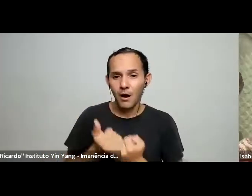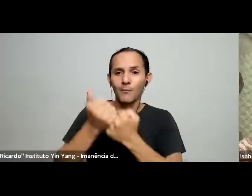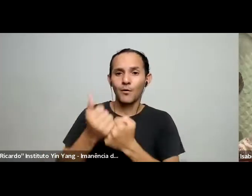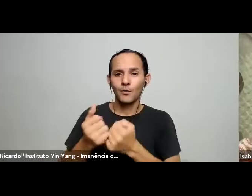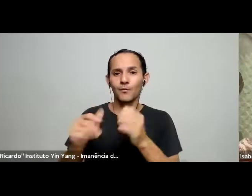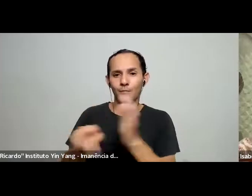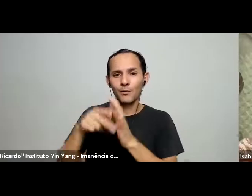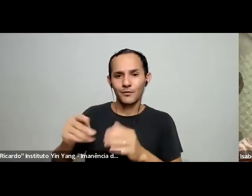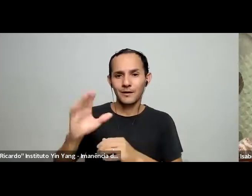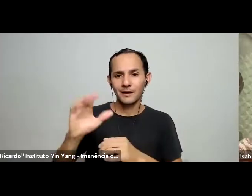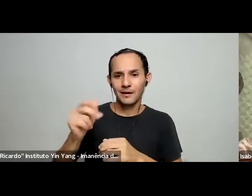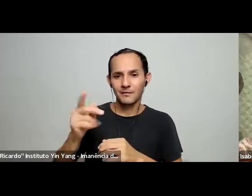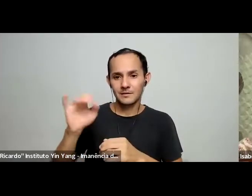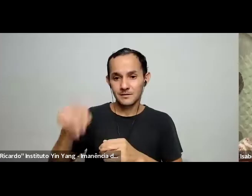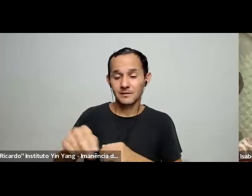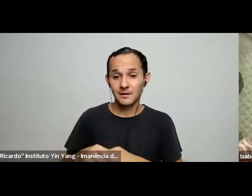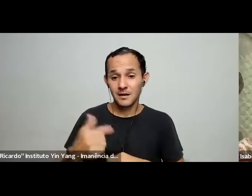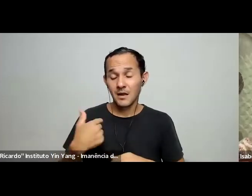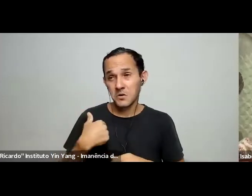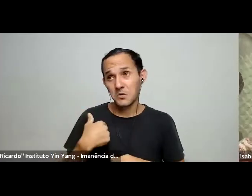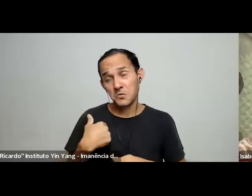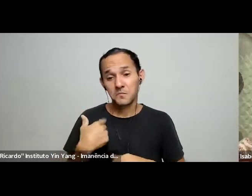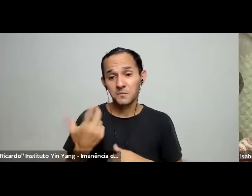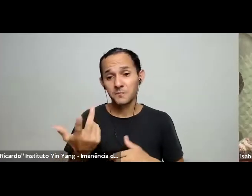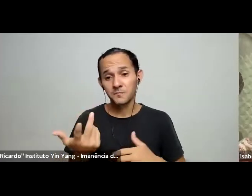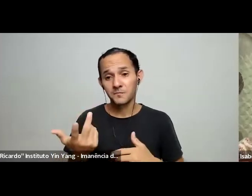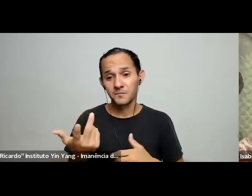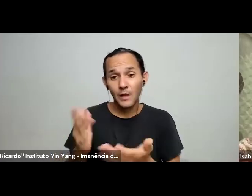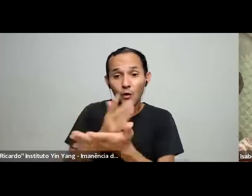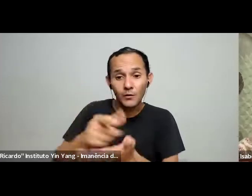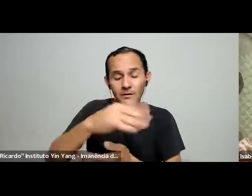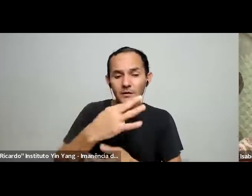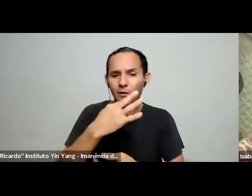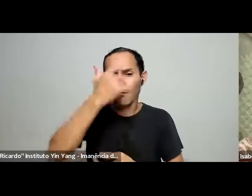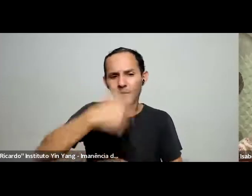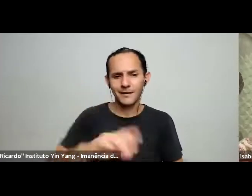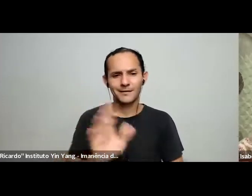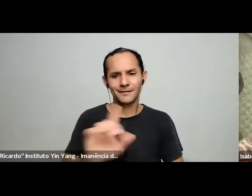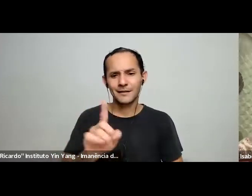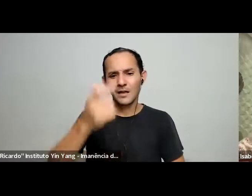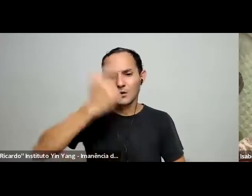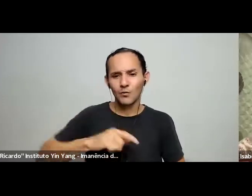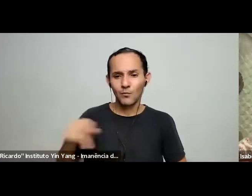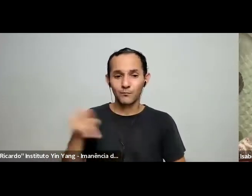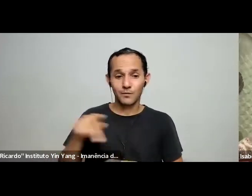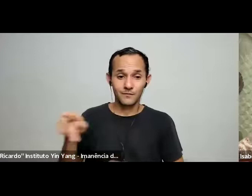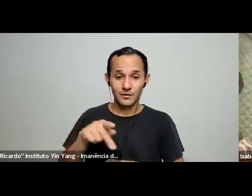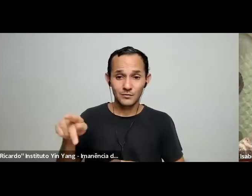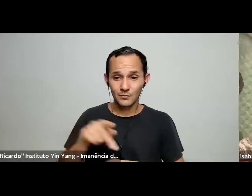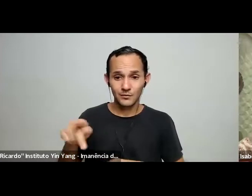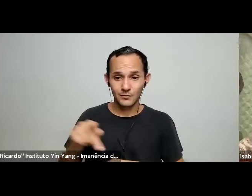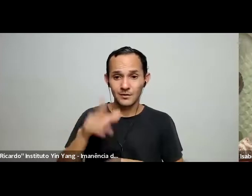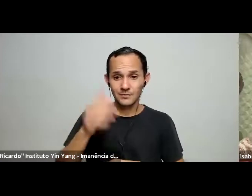Cabecim. E talvez vocês, alguns aqui não me conheçam, né? Eu sou professora